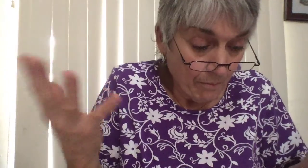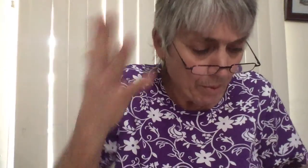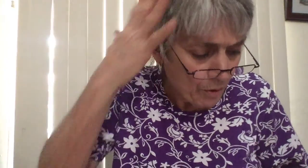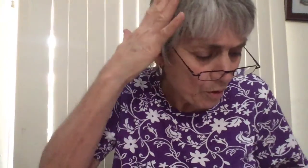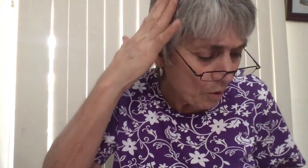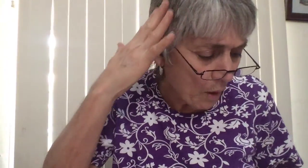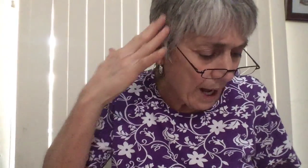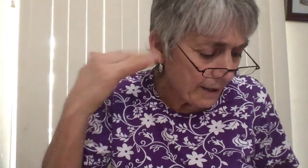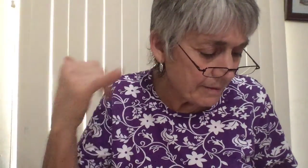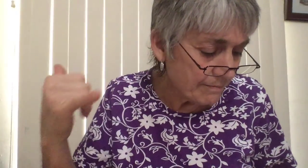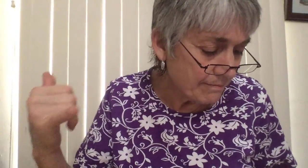Pourquoi?